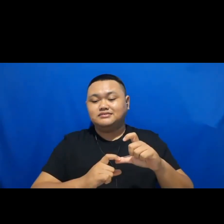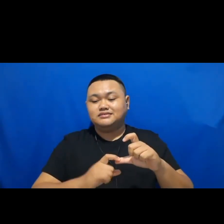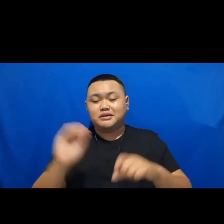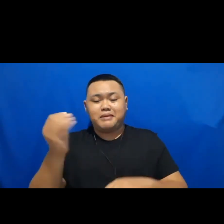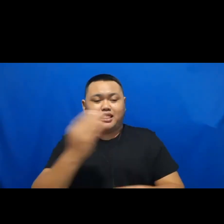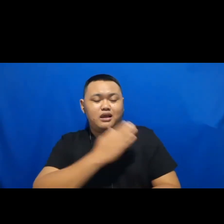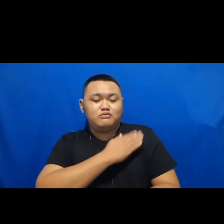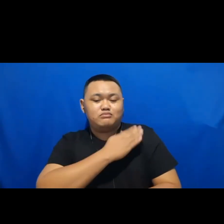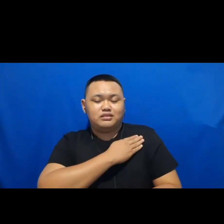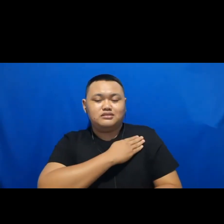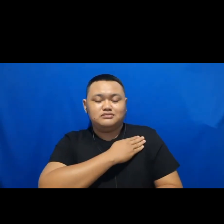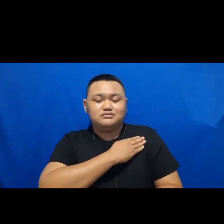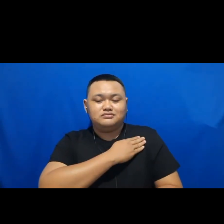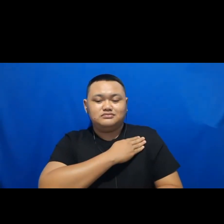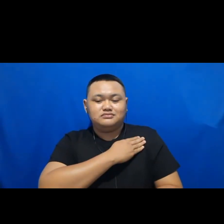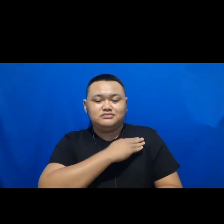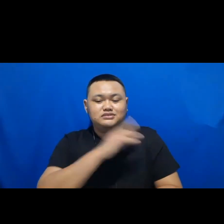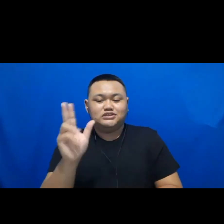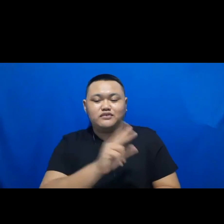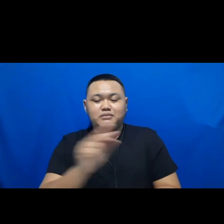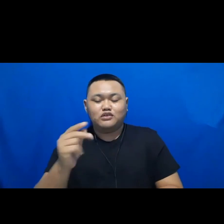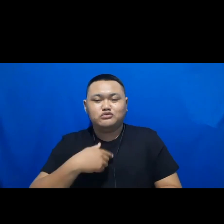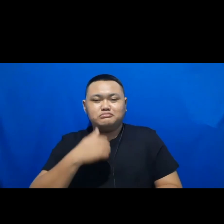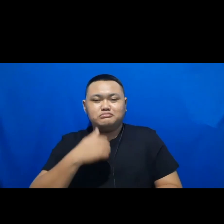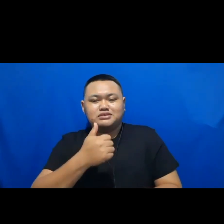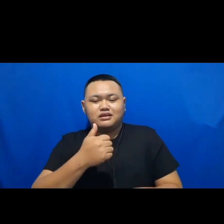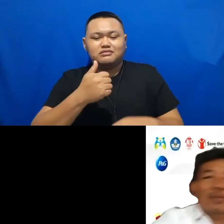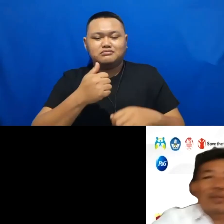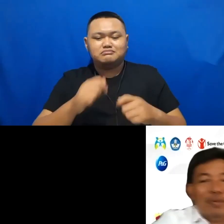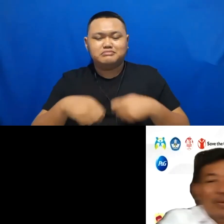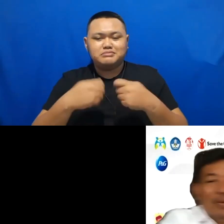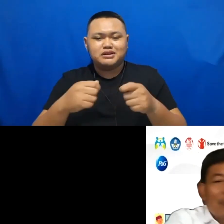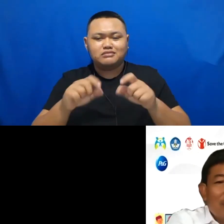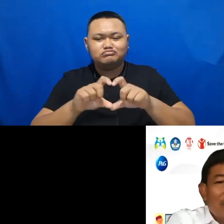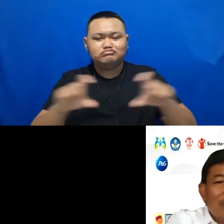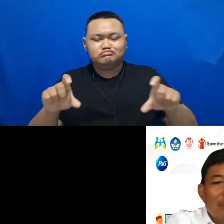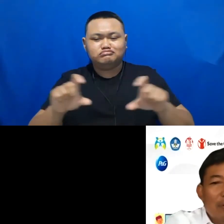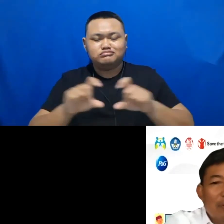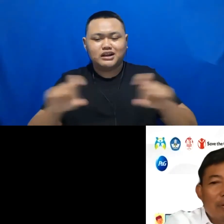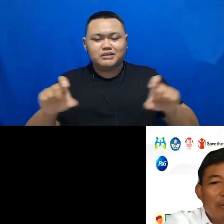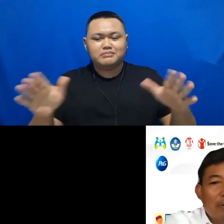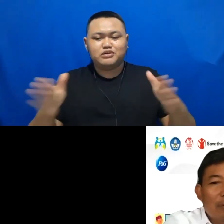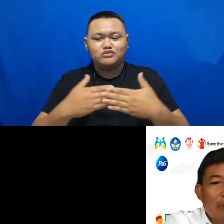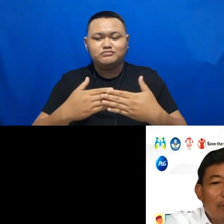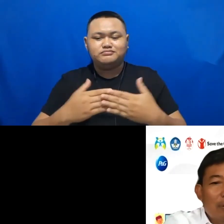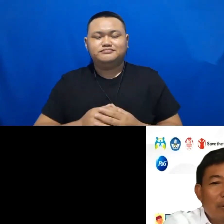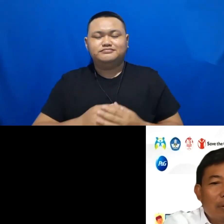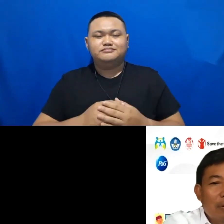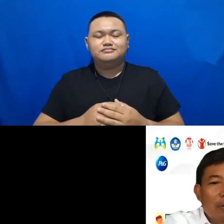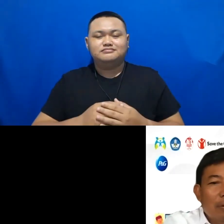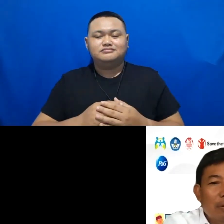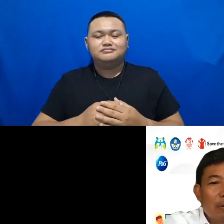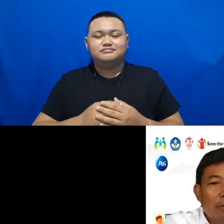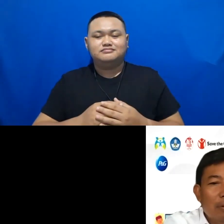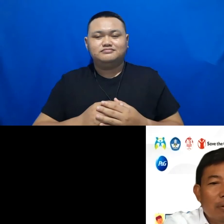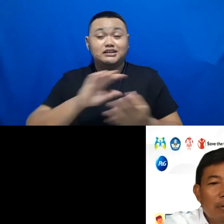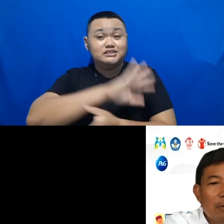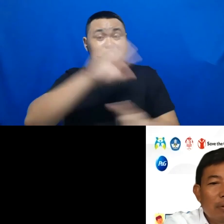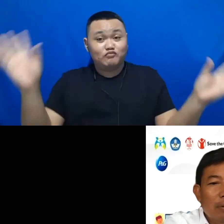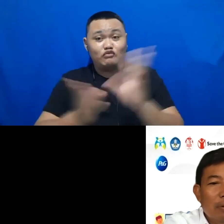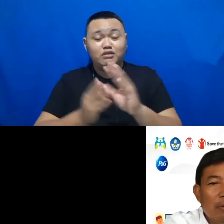adalah emosi yang wajar gitu. Itu emosi yang wajar begitu. Nah, hal-hal seperti